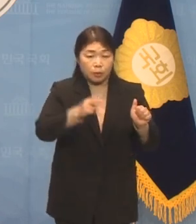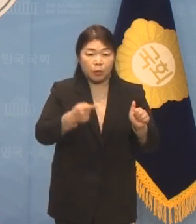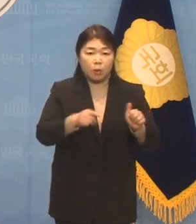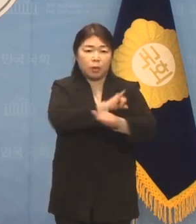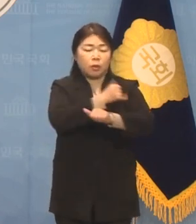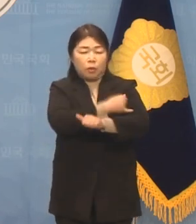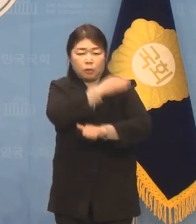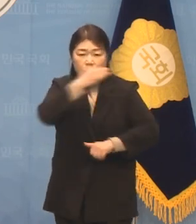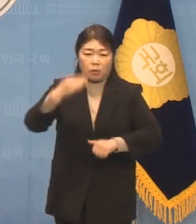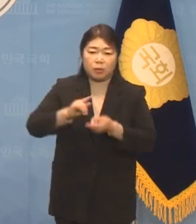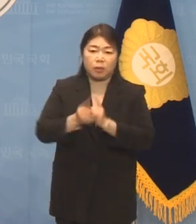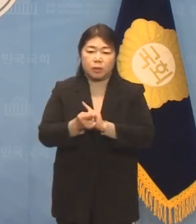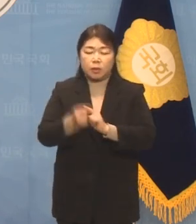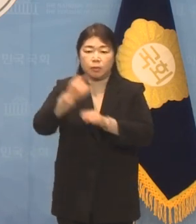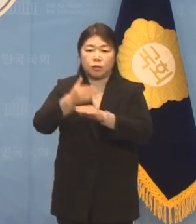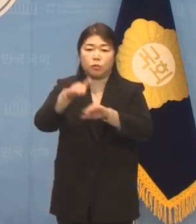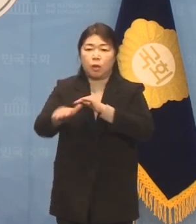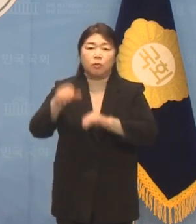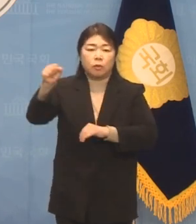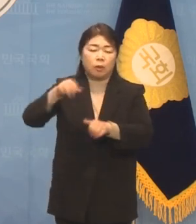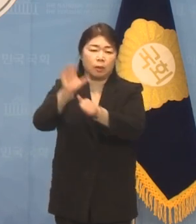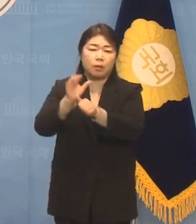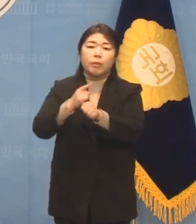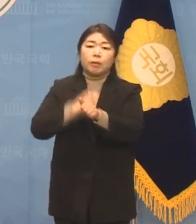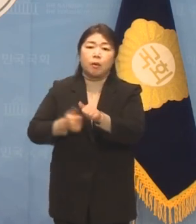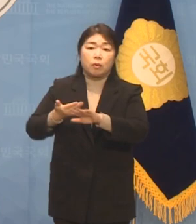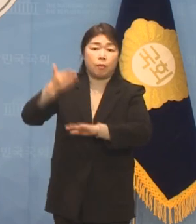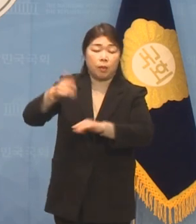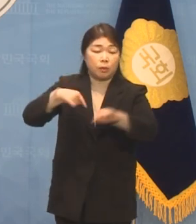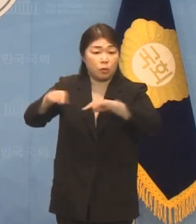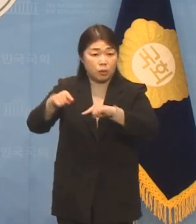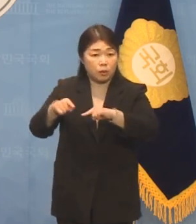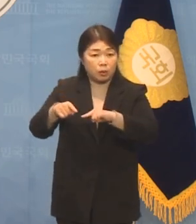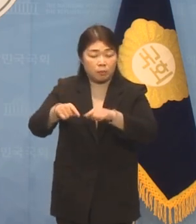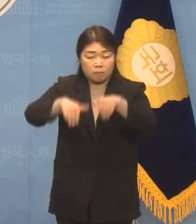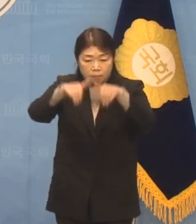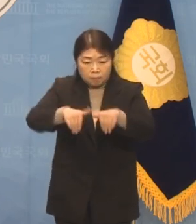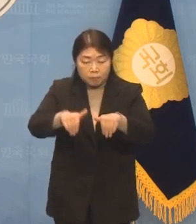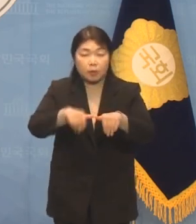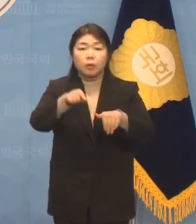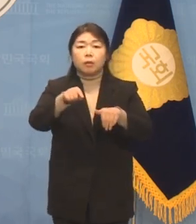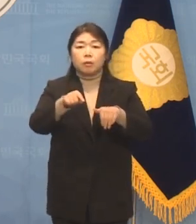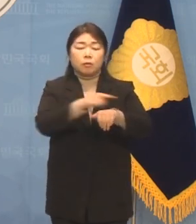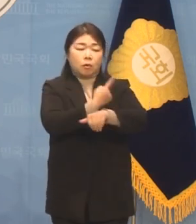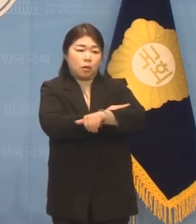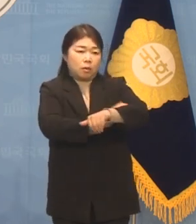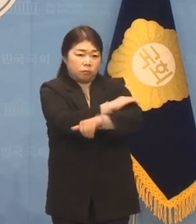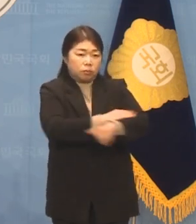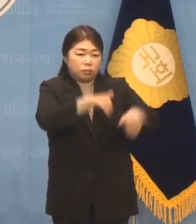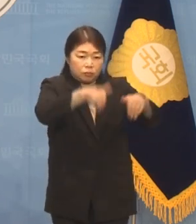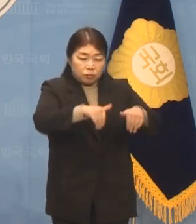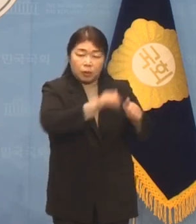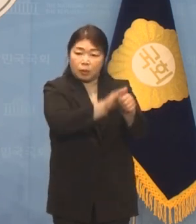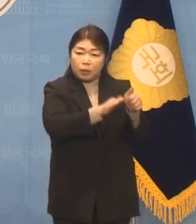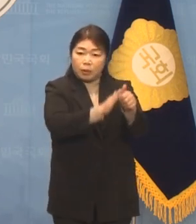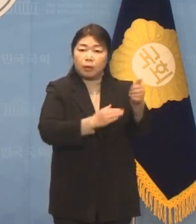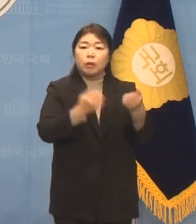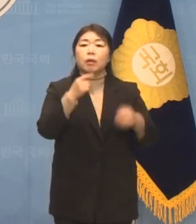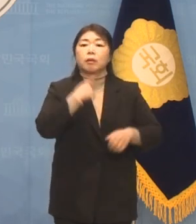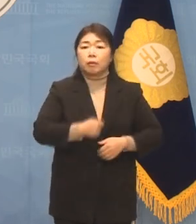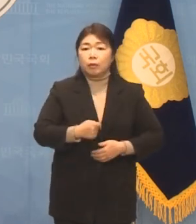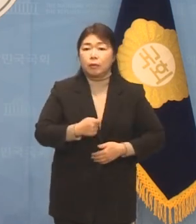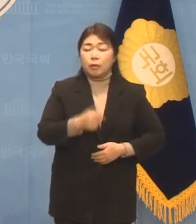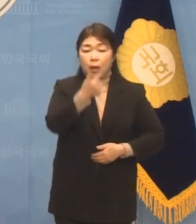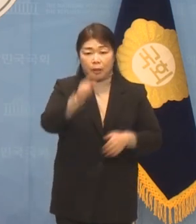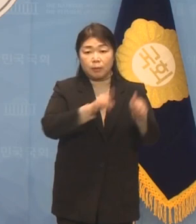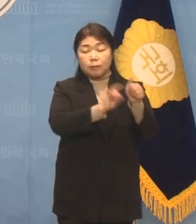대신 민주화 운동을 탄압했던 선배 정치 검찰들 밑에서 권력의 신여 노릇을 자처했던